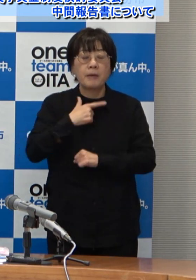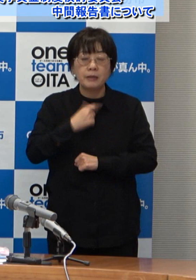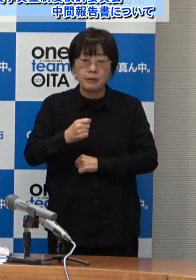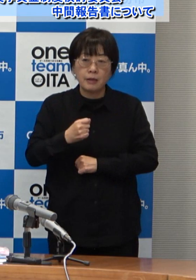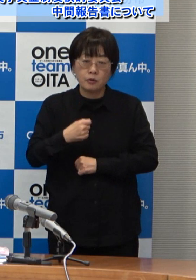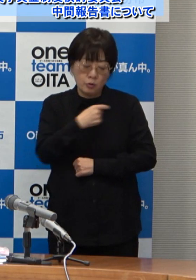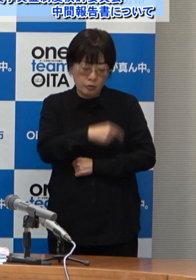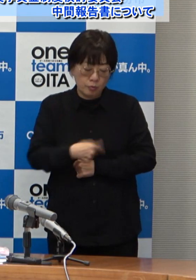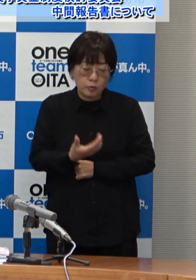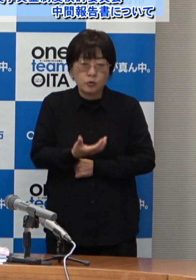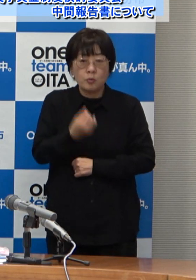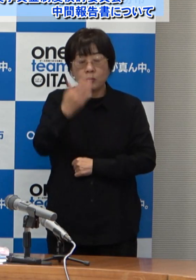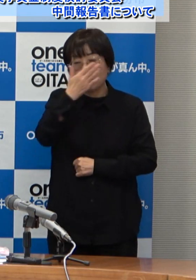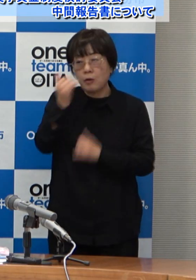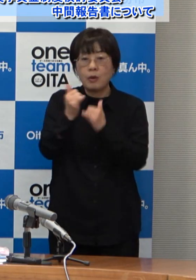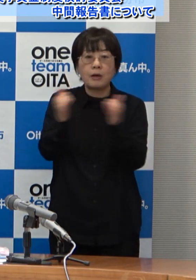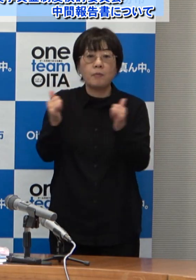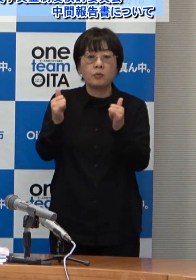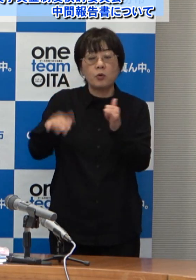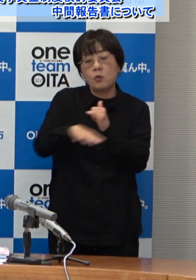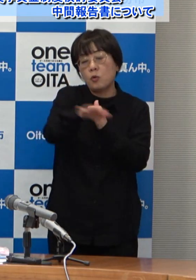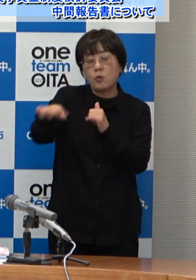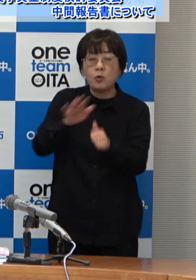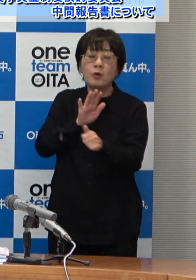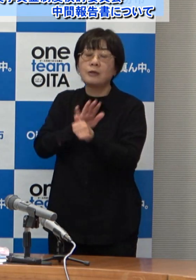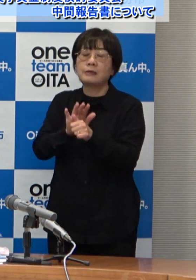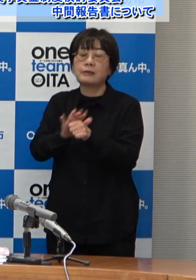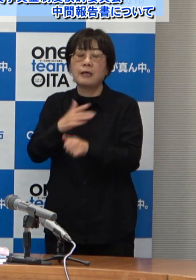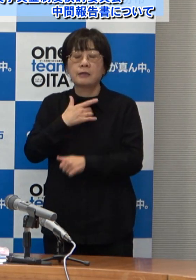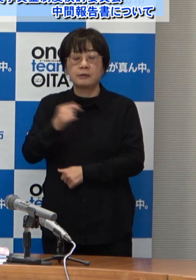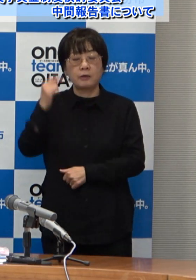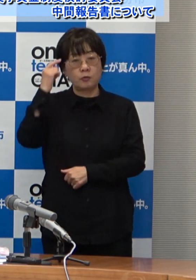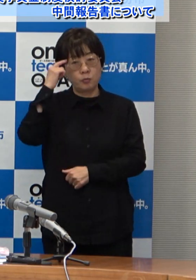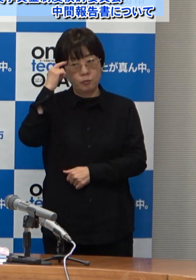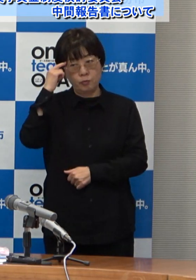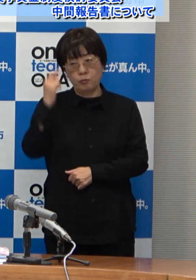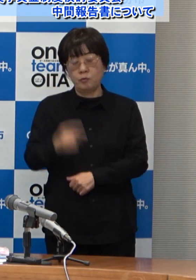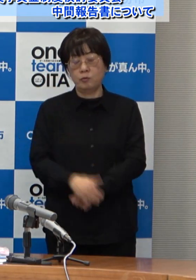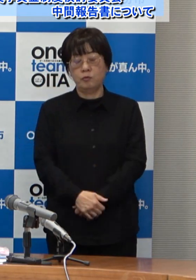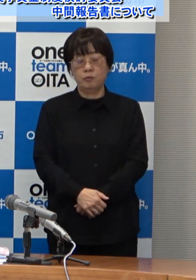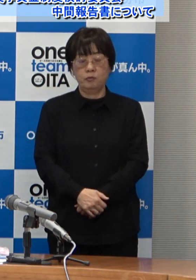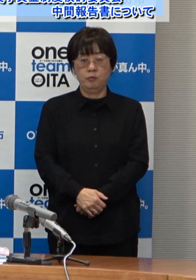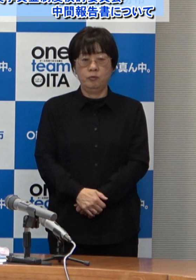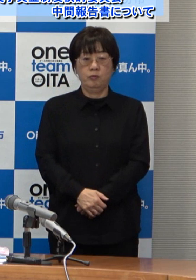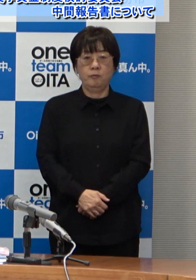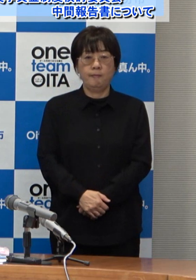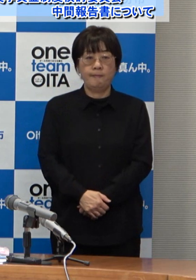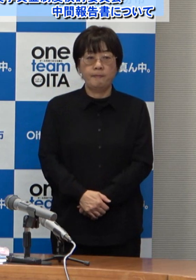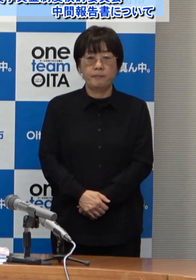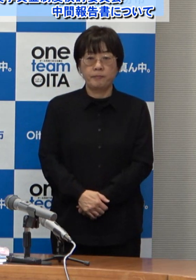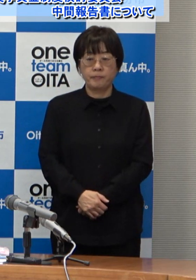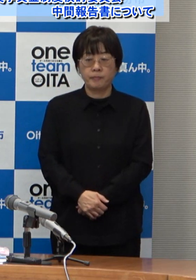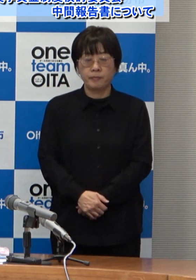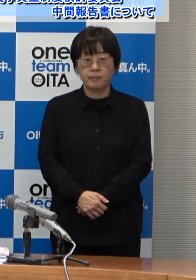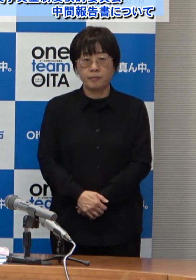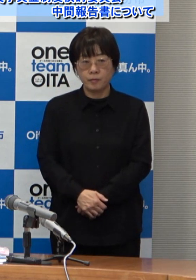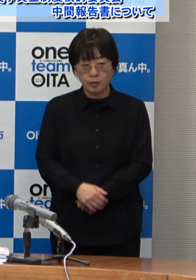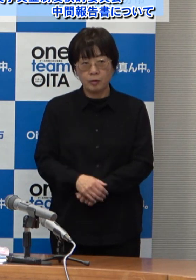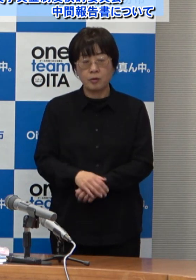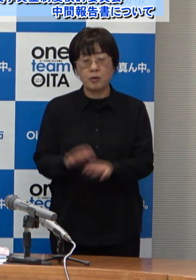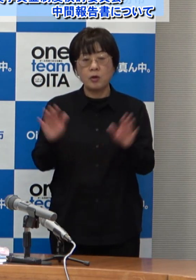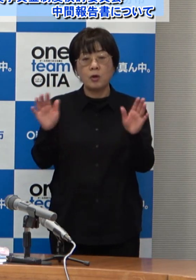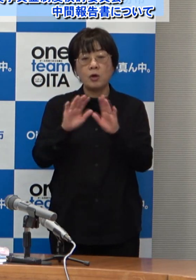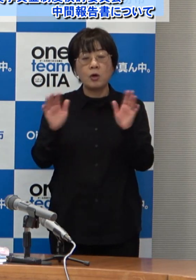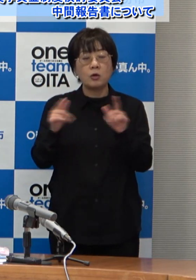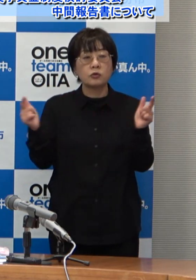持った若者を市として支援して参りたいと考えてますえ小知化対策が